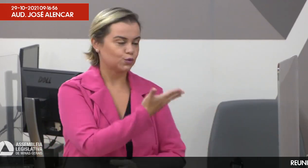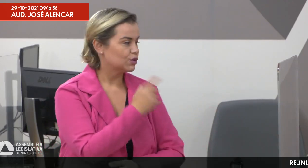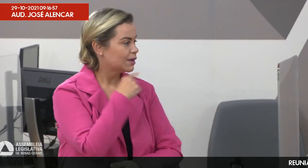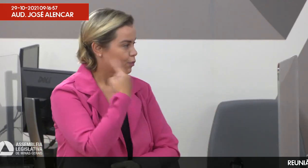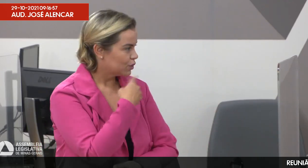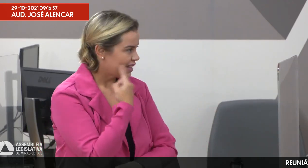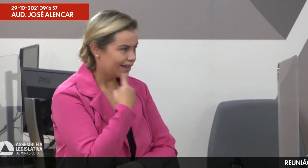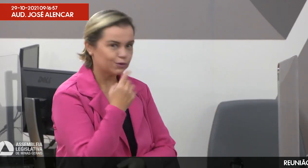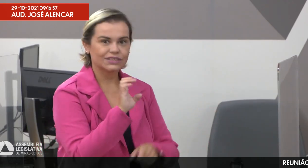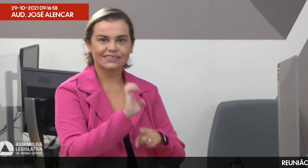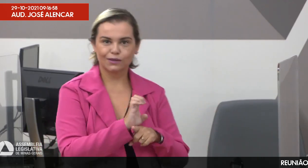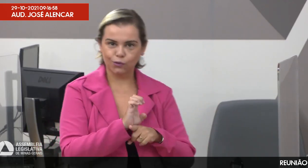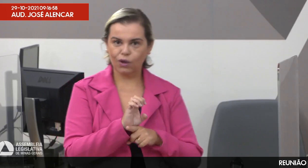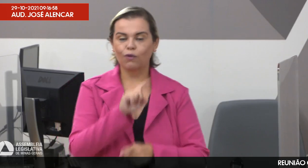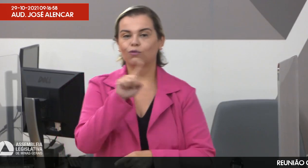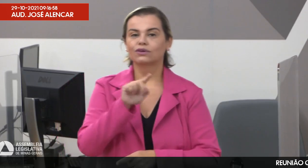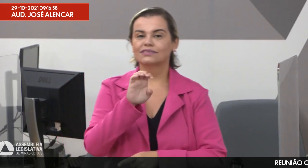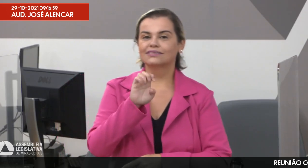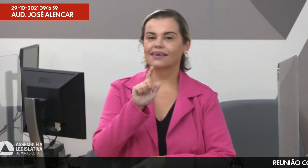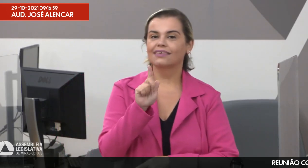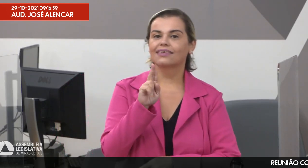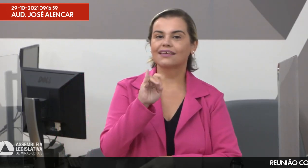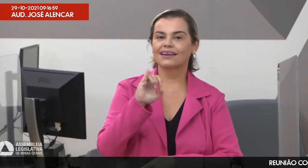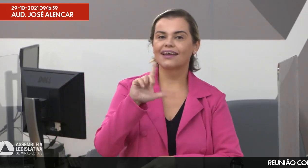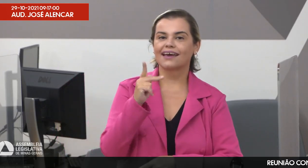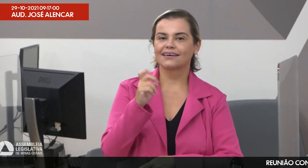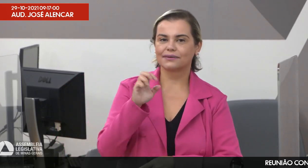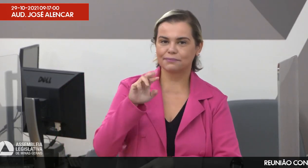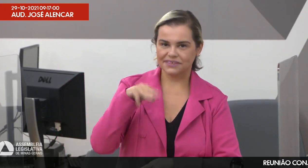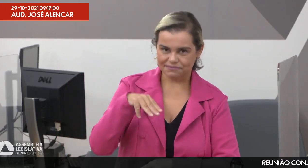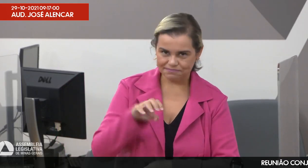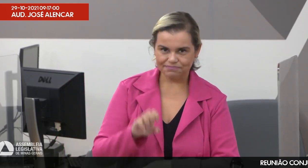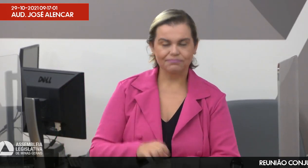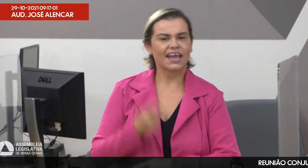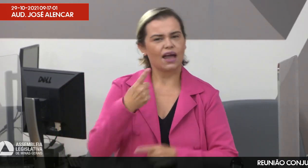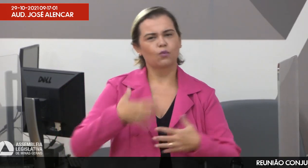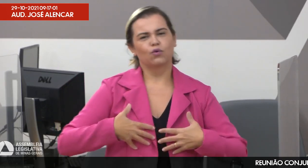Estou aqui na Assembleia Legislativa, a convite do deputado estadual Zé Guilherme.